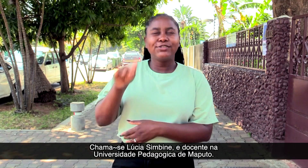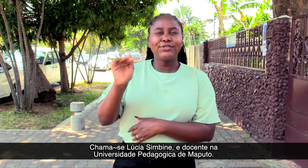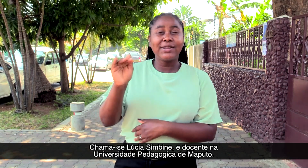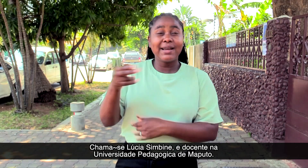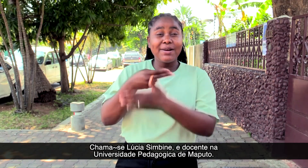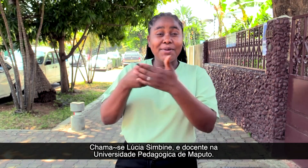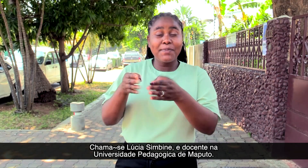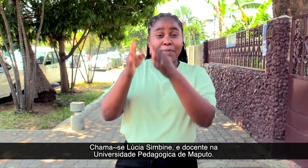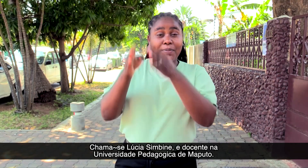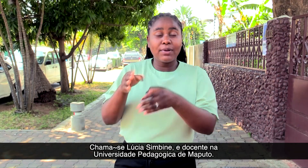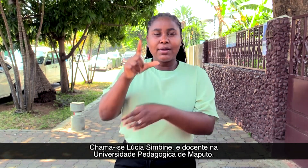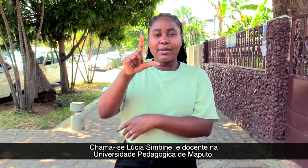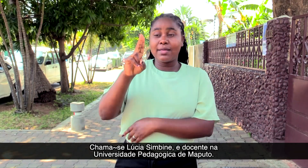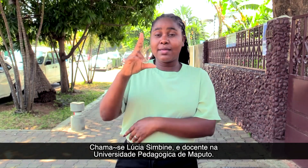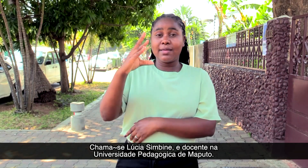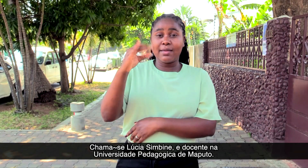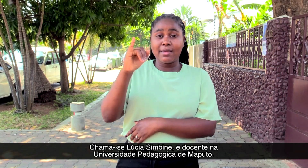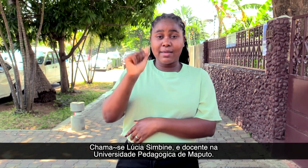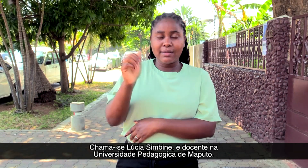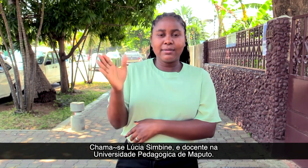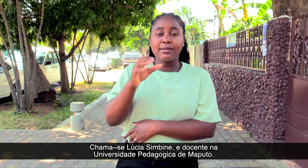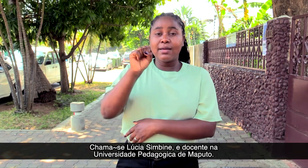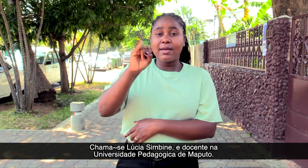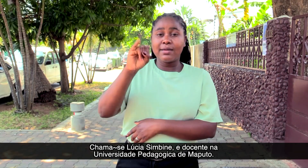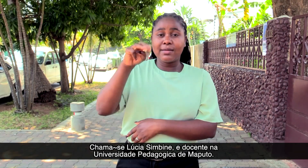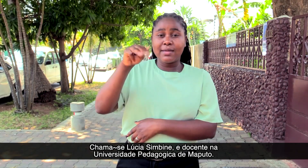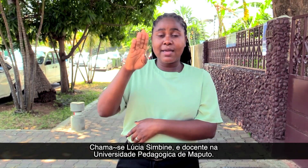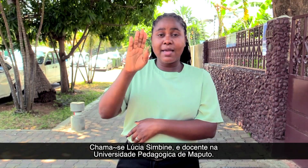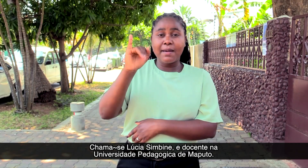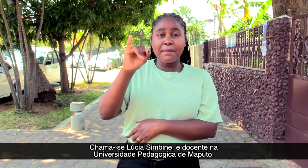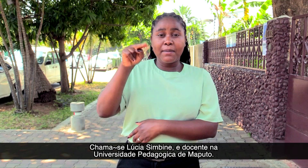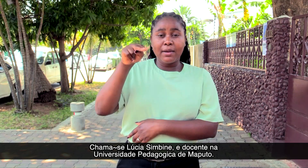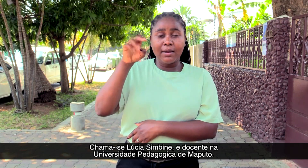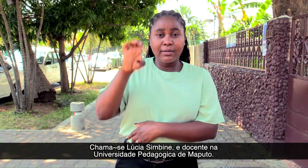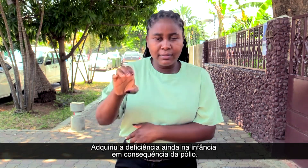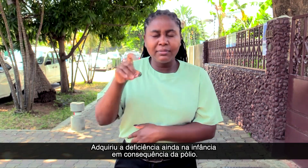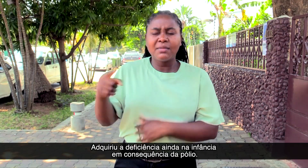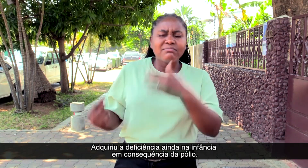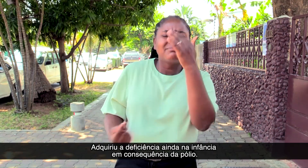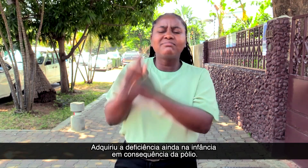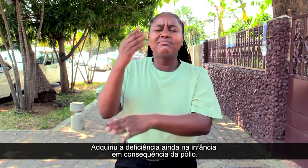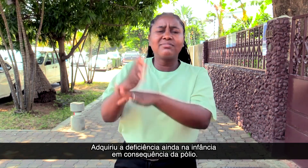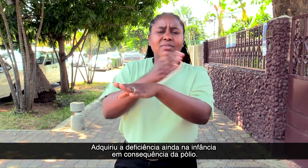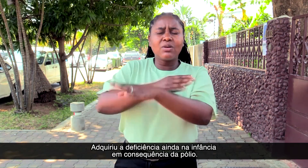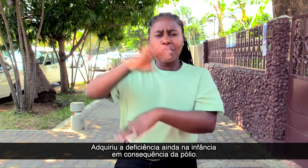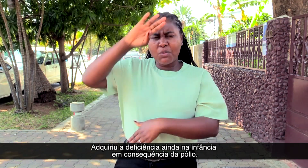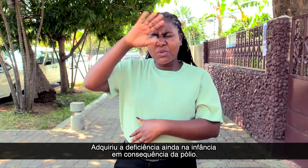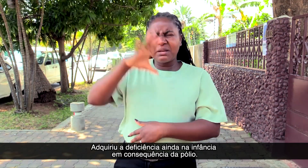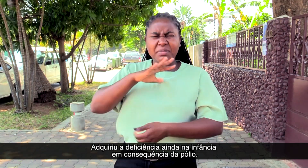Chama-se Lúcia Simbini. É docente na Universidade Pedagógica de Maputo. Adquiriu a deficiência ainda na